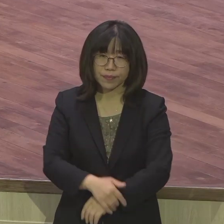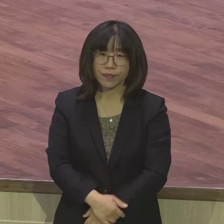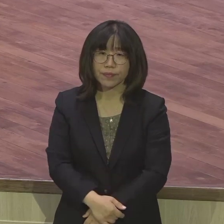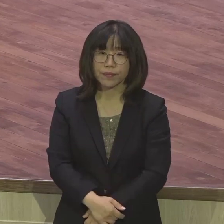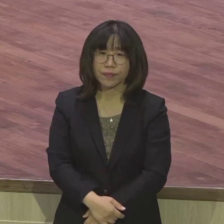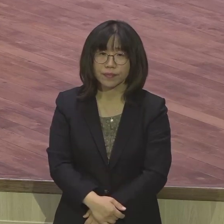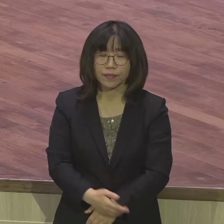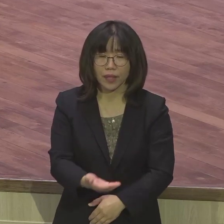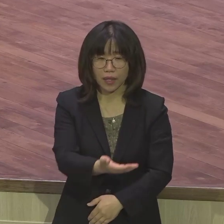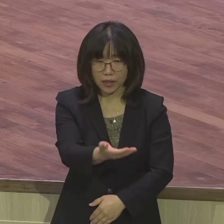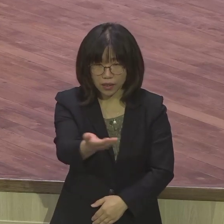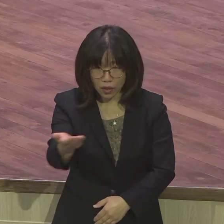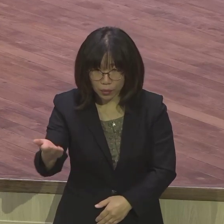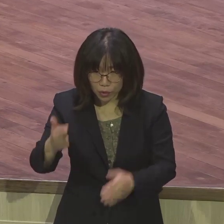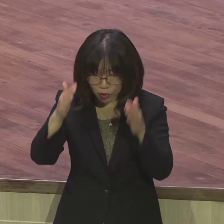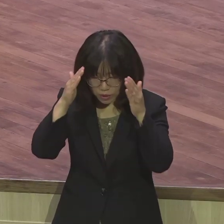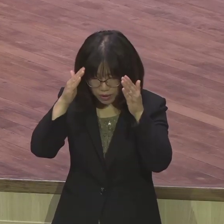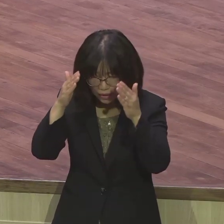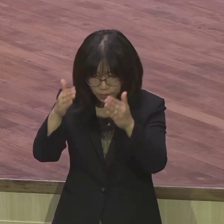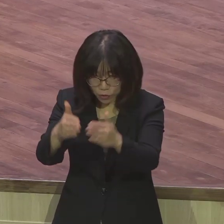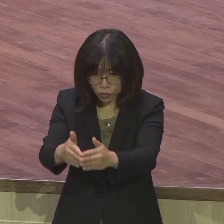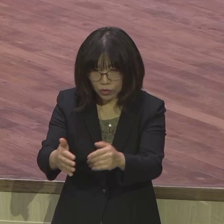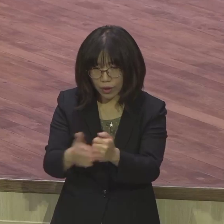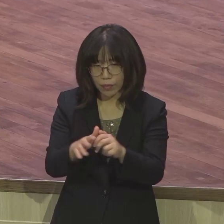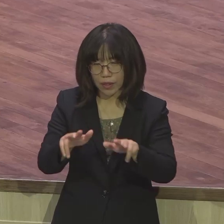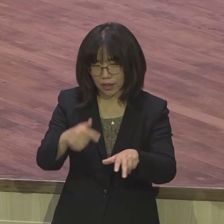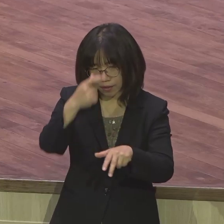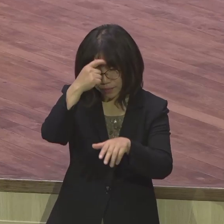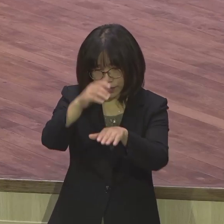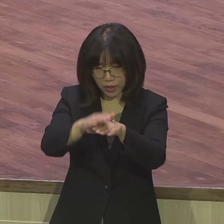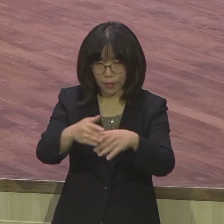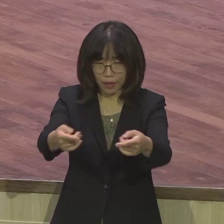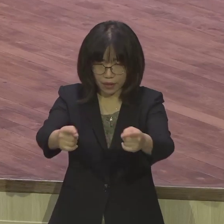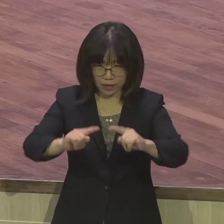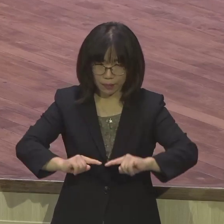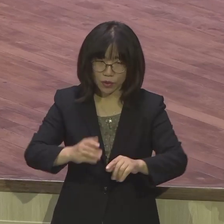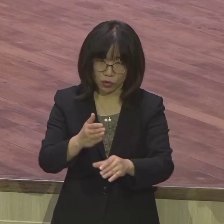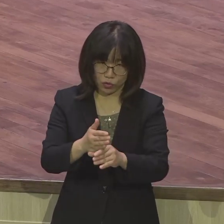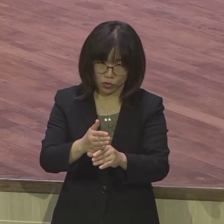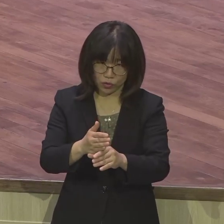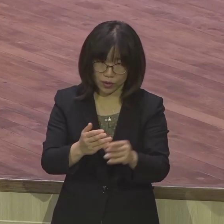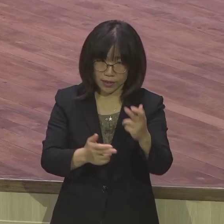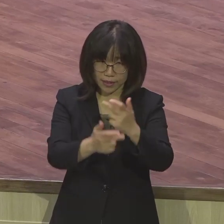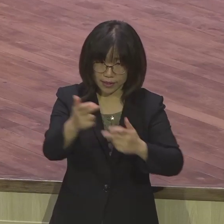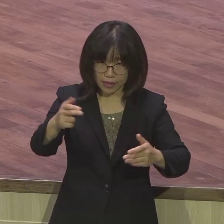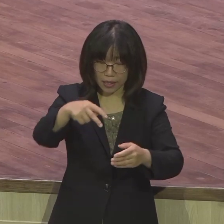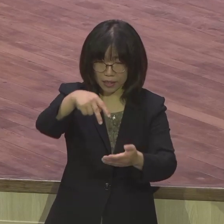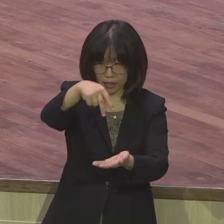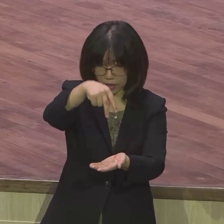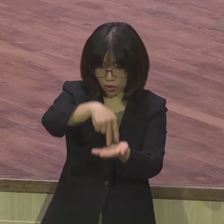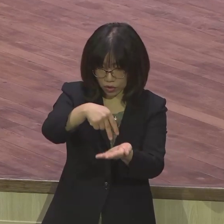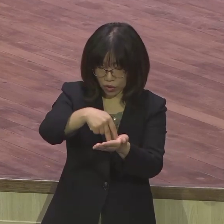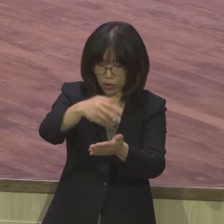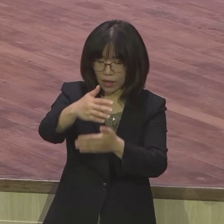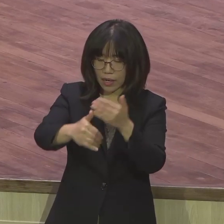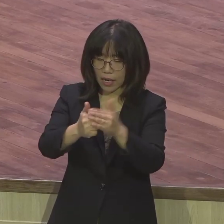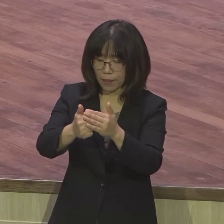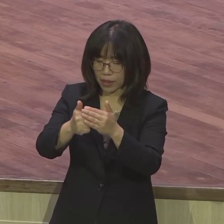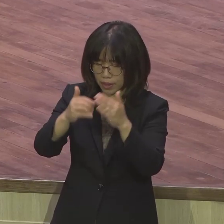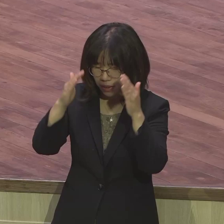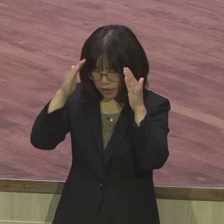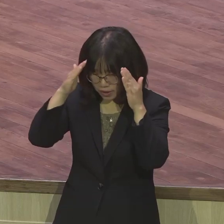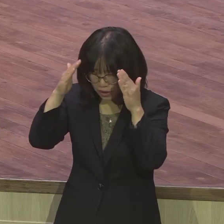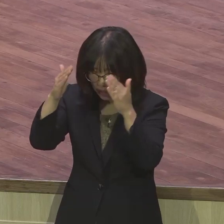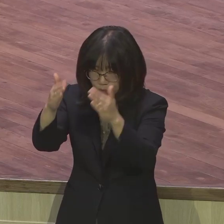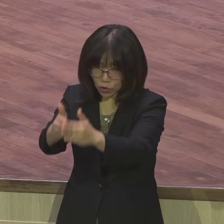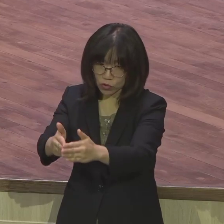때문에 이 자리에 온 줄 믿습니다. 산 위에서 하나님 앞에 고정했다는 것이죠. 그래서 출애굽기 33장